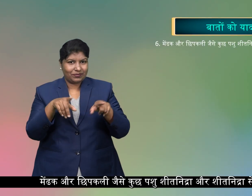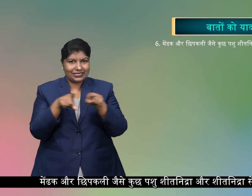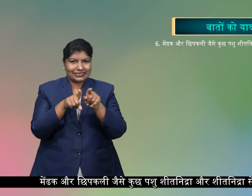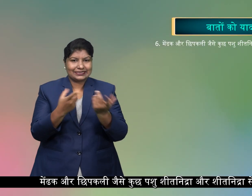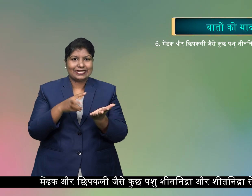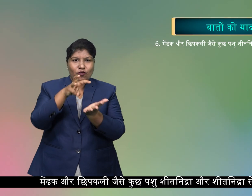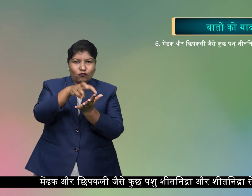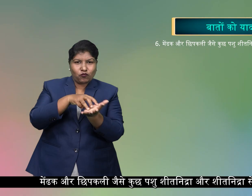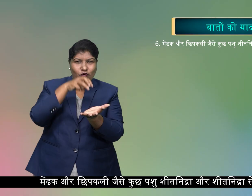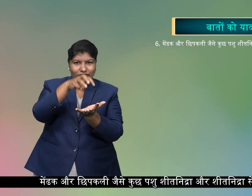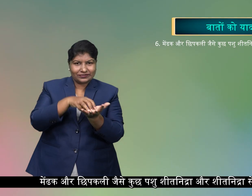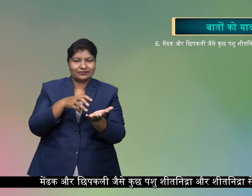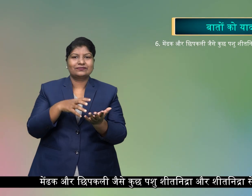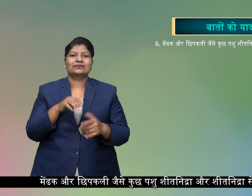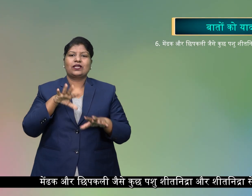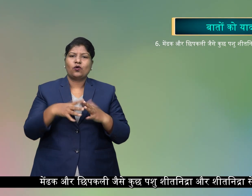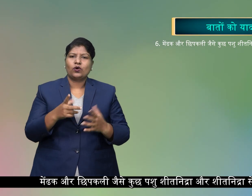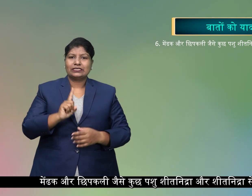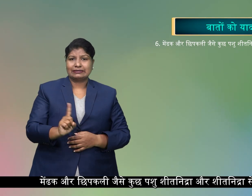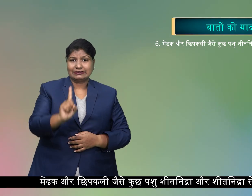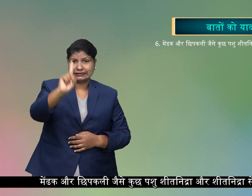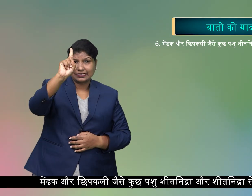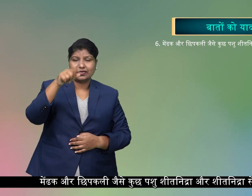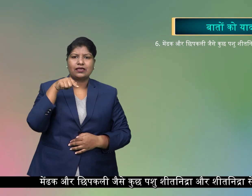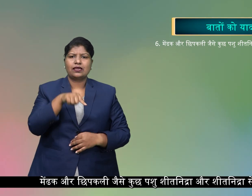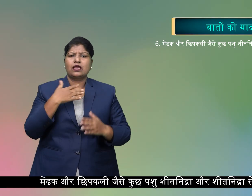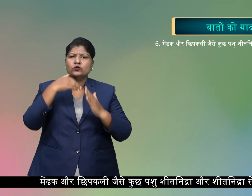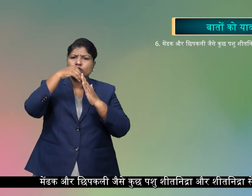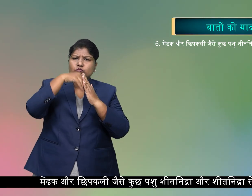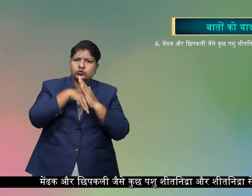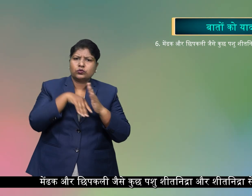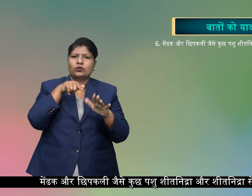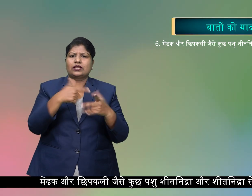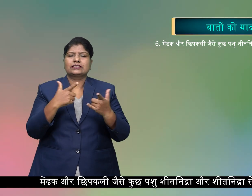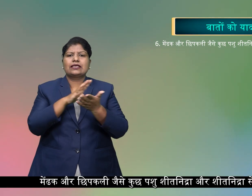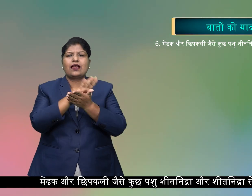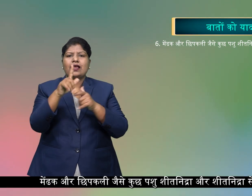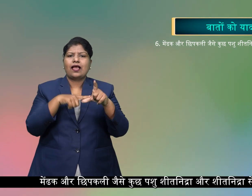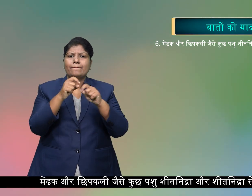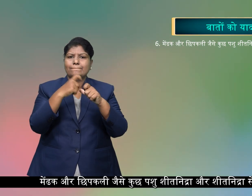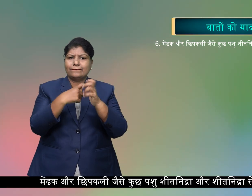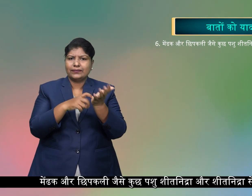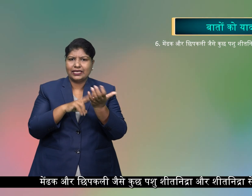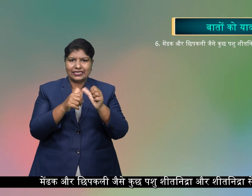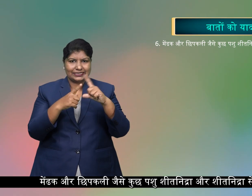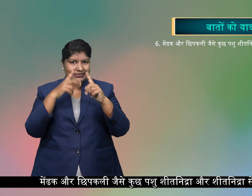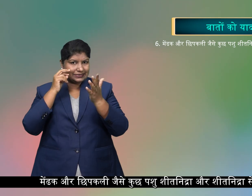मेंढक और छिपकली जैसे कुछ पशु शीत निद्रा और शीत निद्रा से गुजरते हैं।